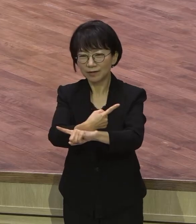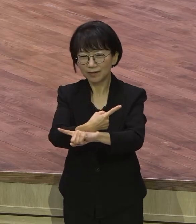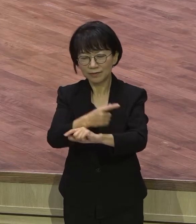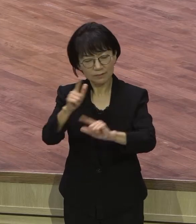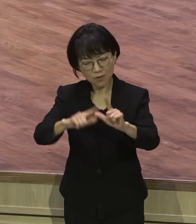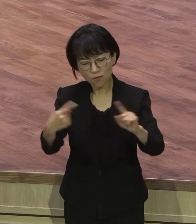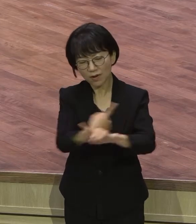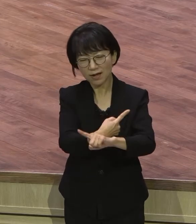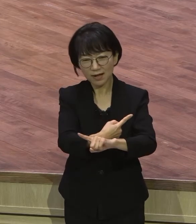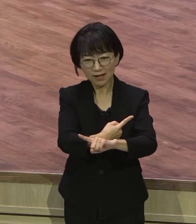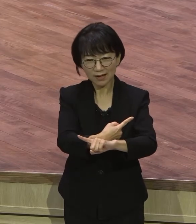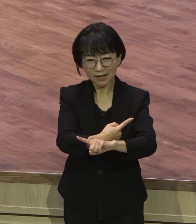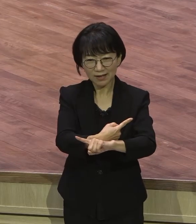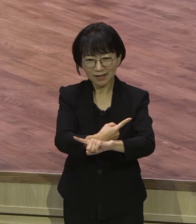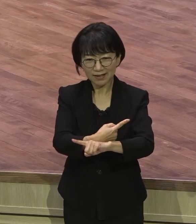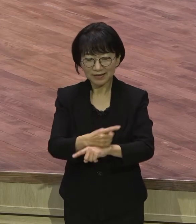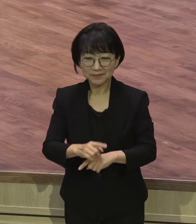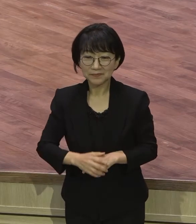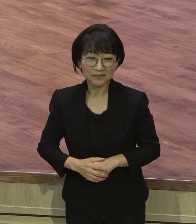바꿔 천국 스타일로 바꾸라.